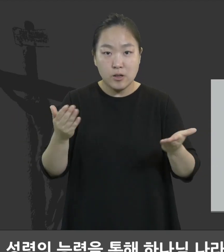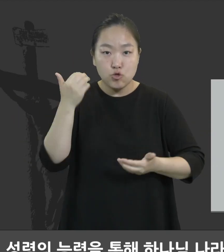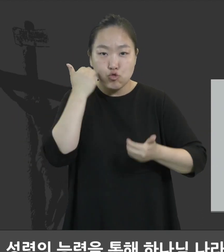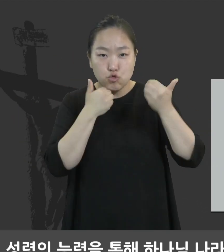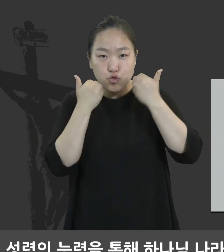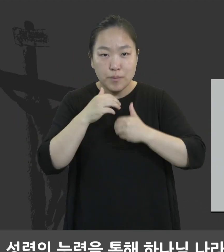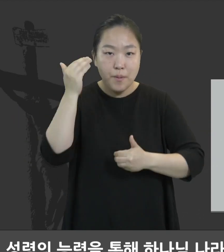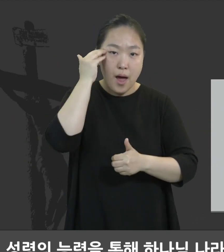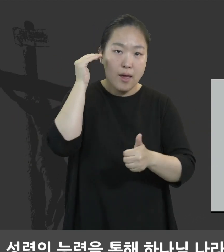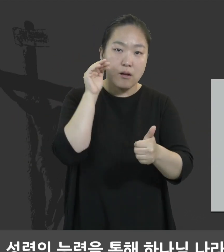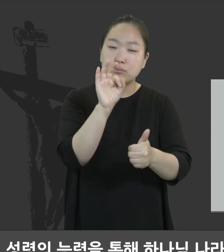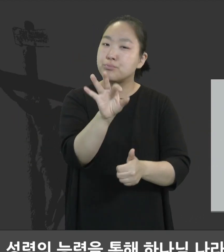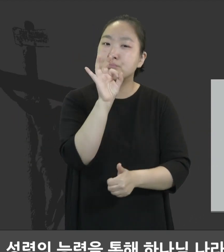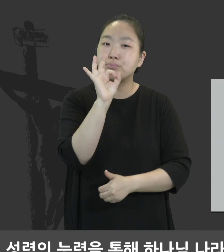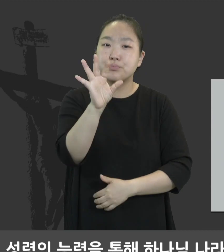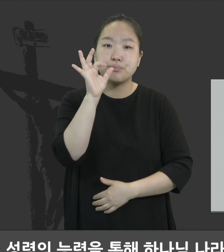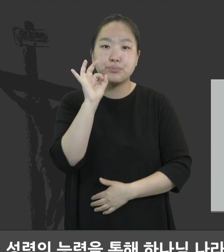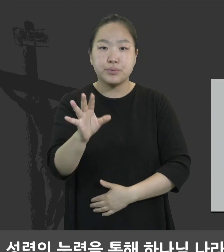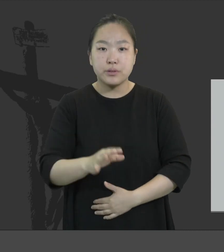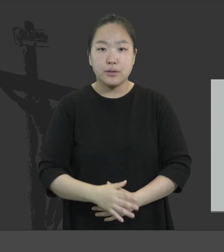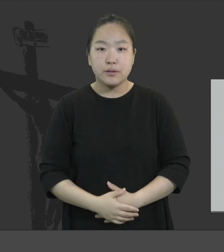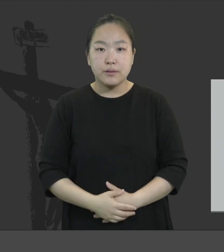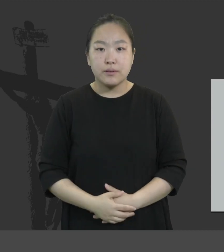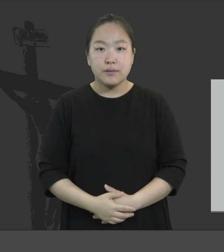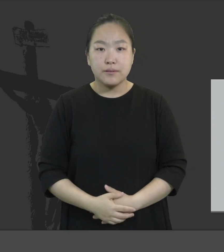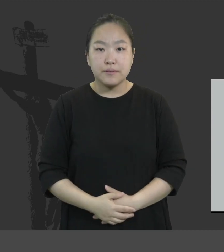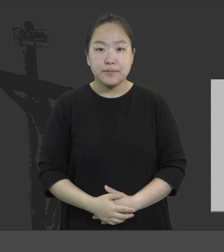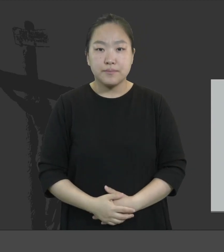무엇도 방해할 수 없습니다.